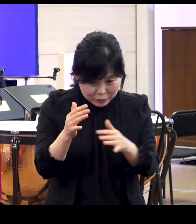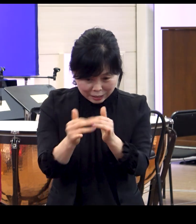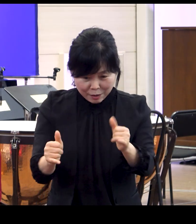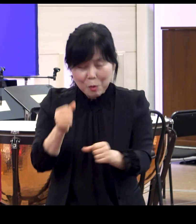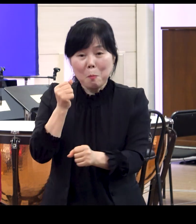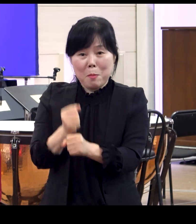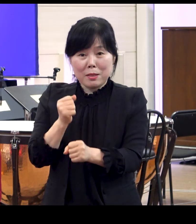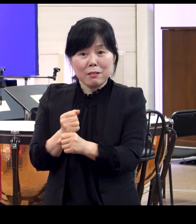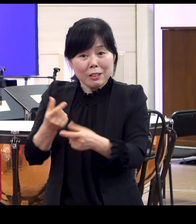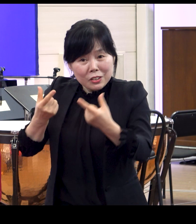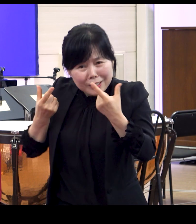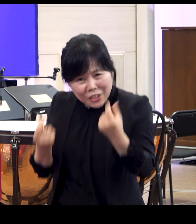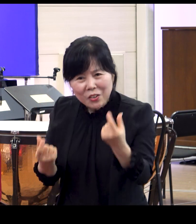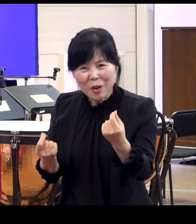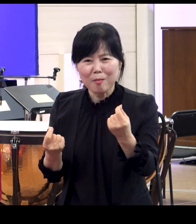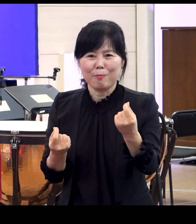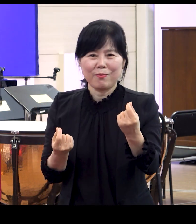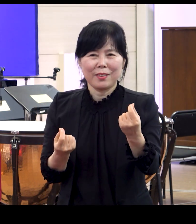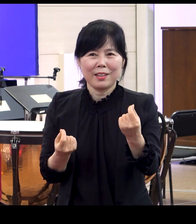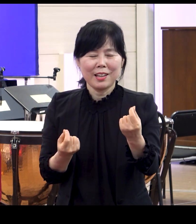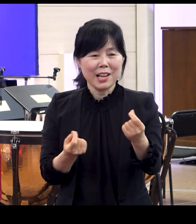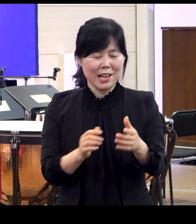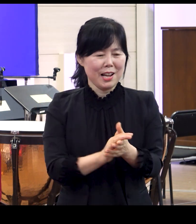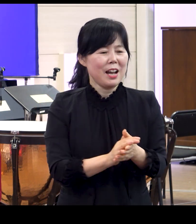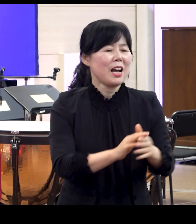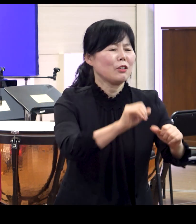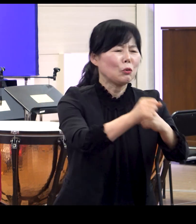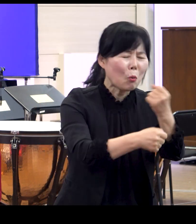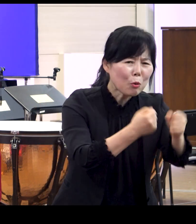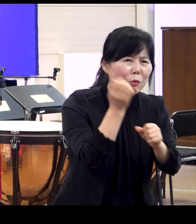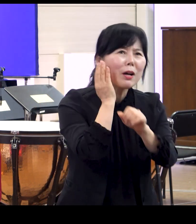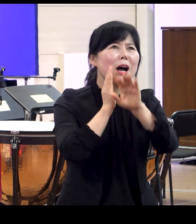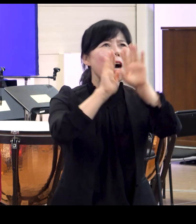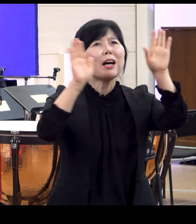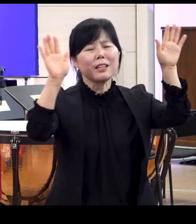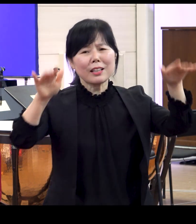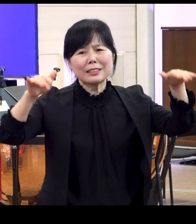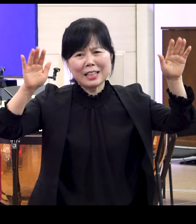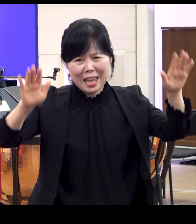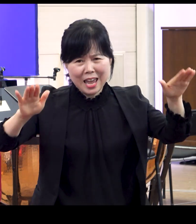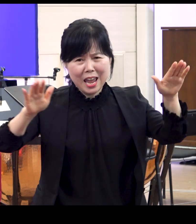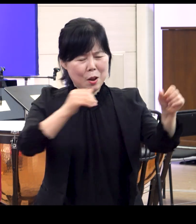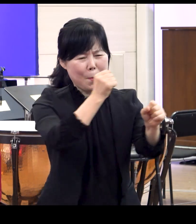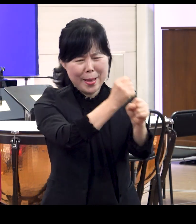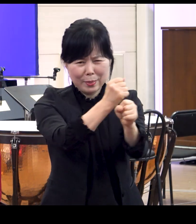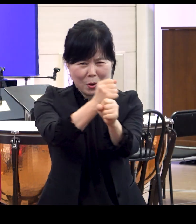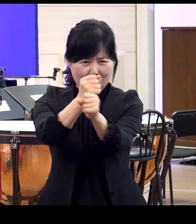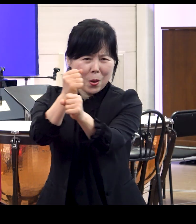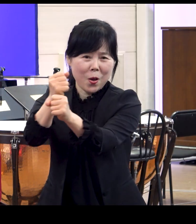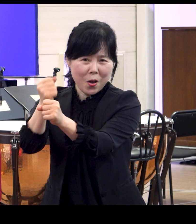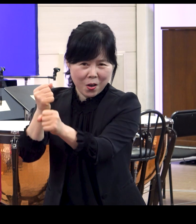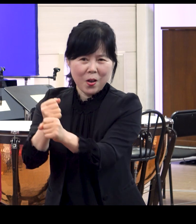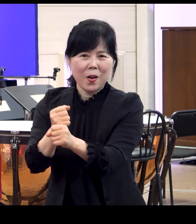것처럼 하나님이 흙으로 각종 들짐승과 공중의 새를 지으시고,